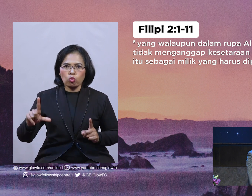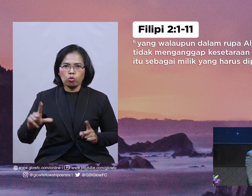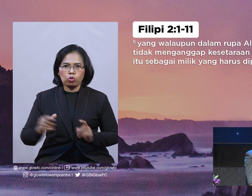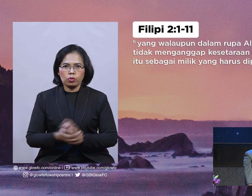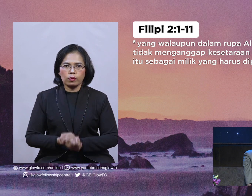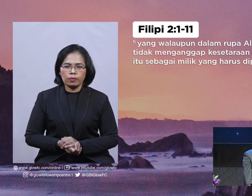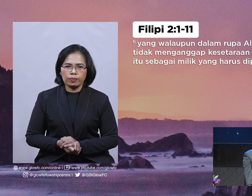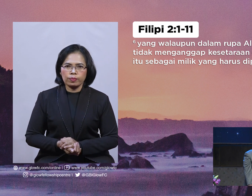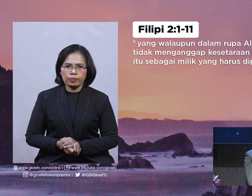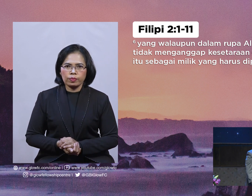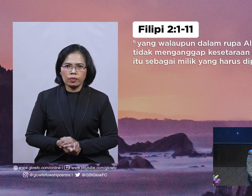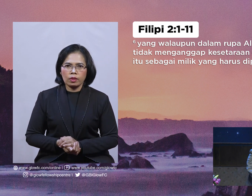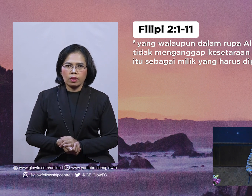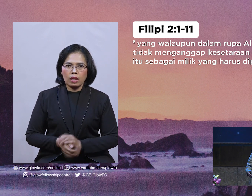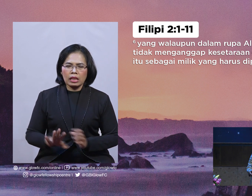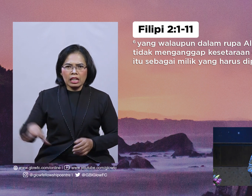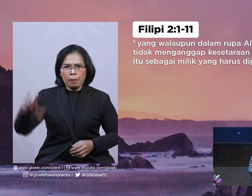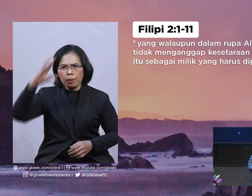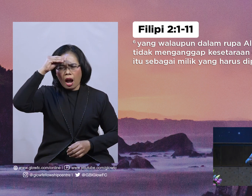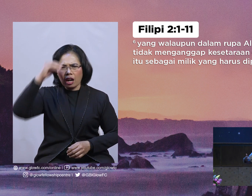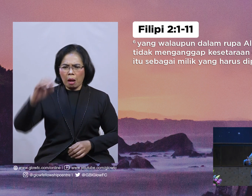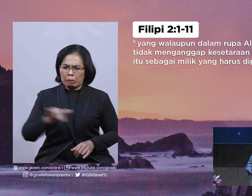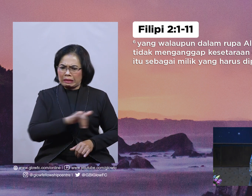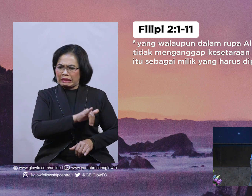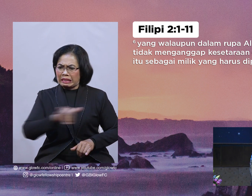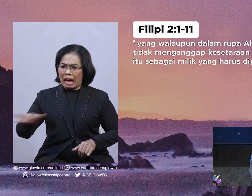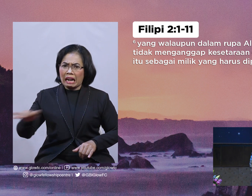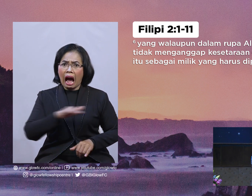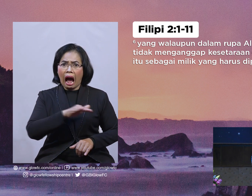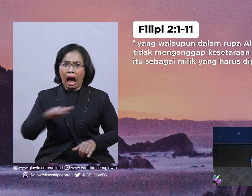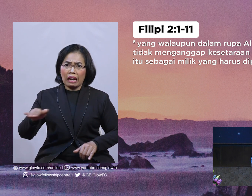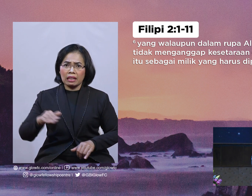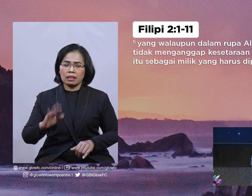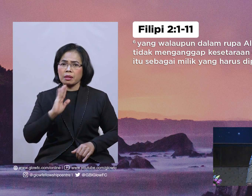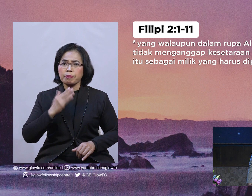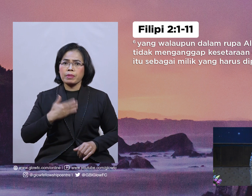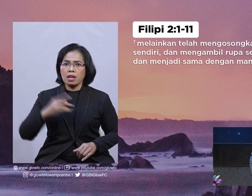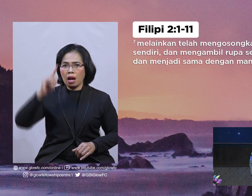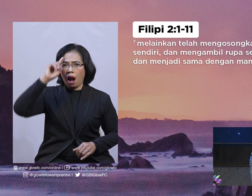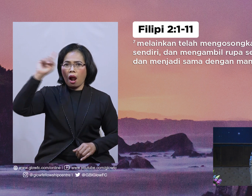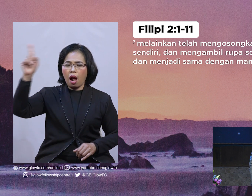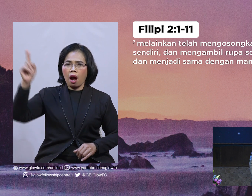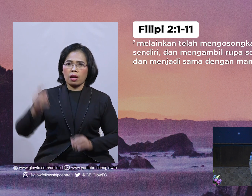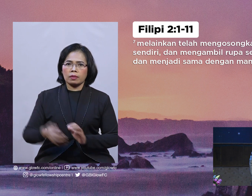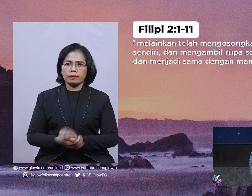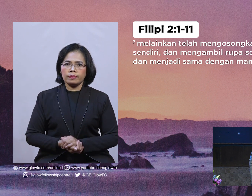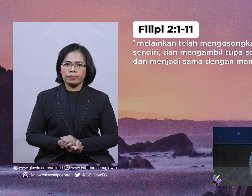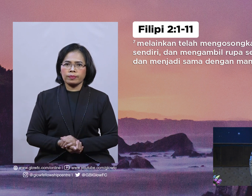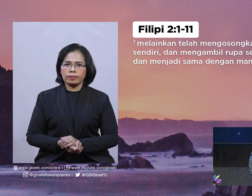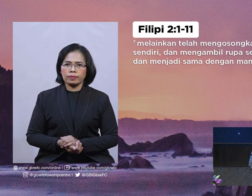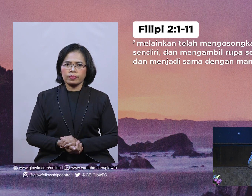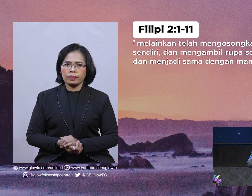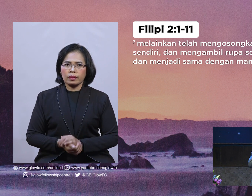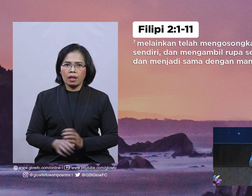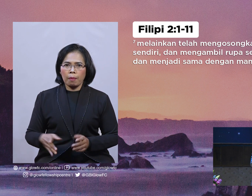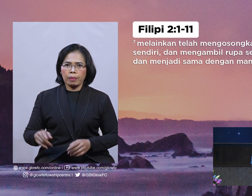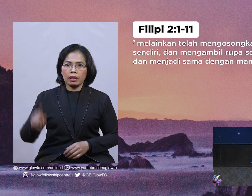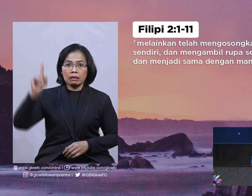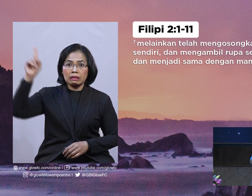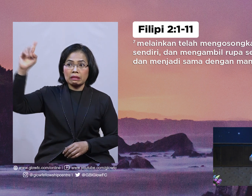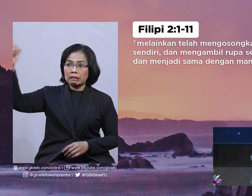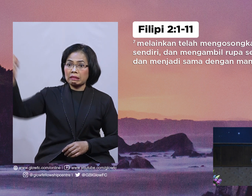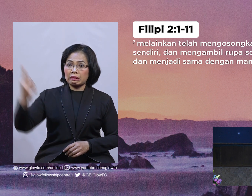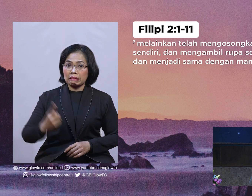rupa Allah tidak menganggap kesetaraan dengan Allah itu sebagai milik yang harus dipertahankan i7 Click Hai melainkan telah mengosongkan